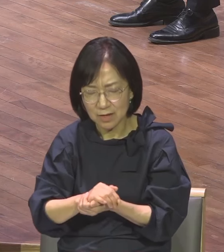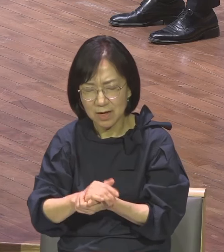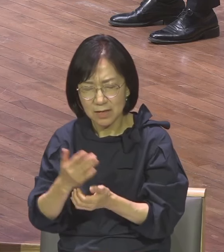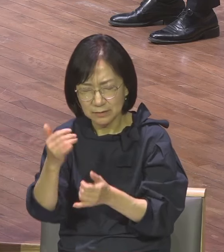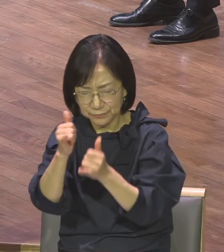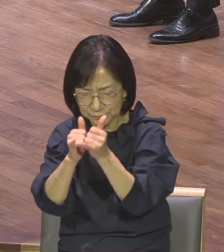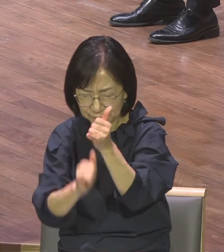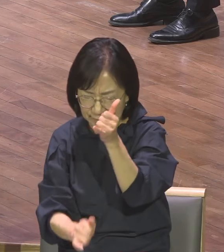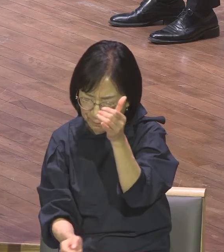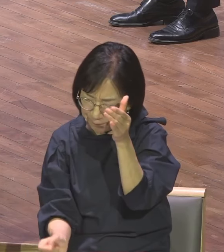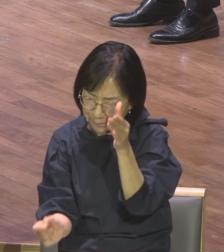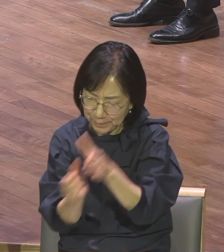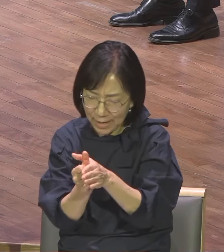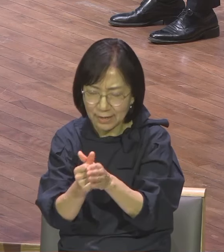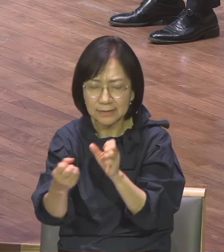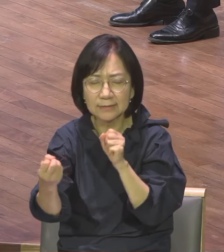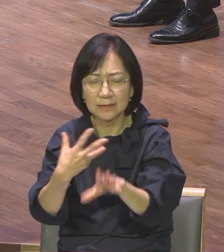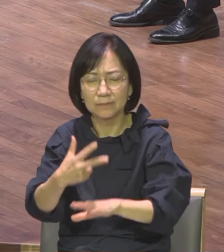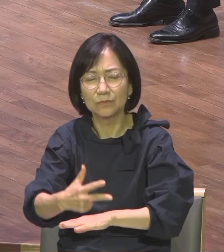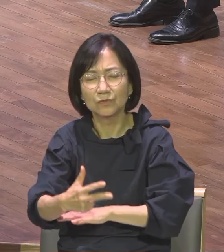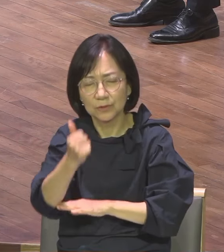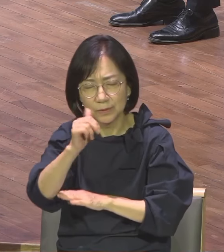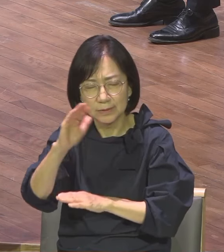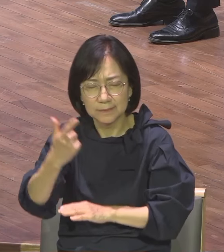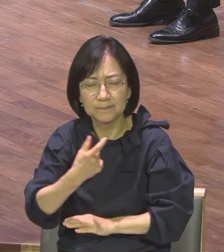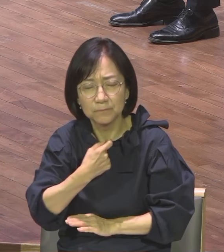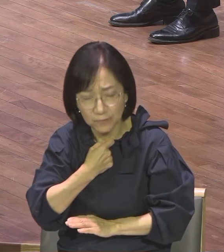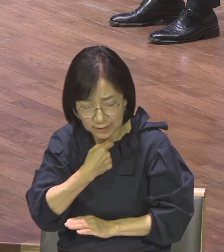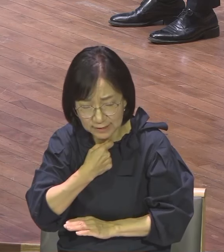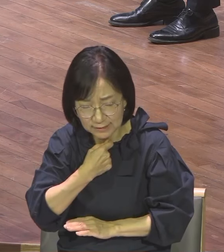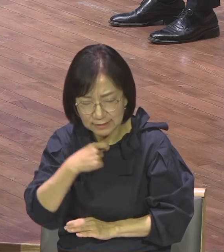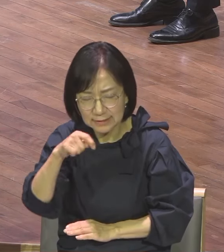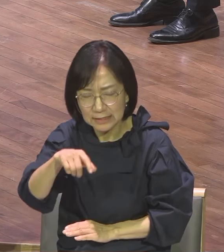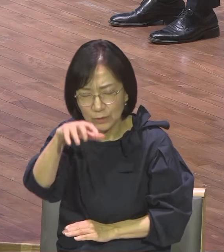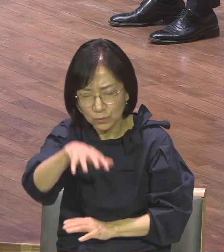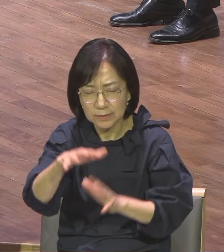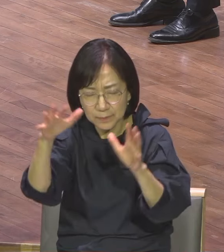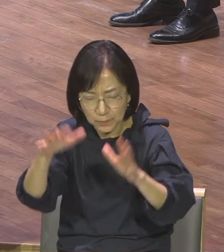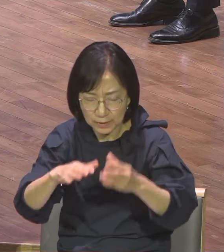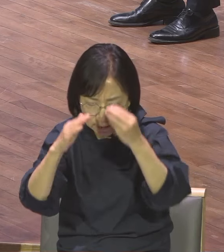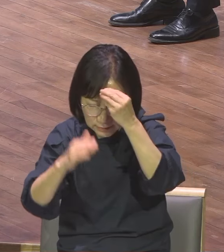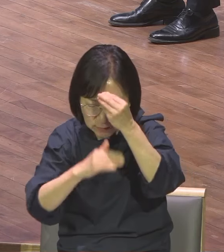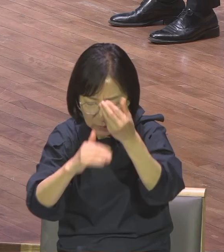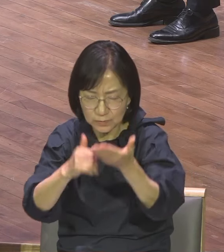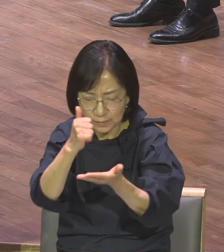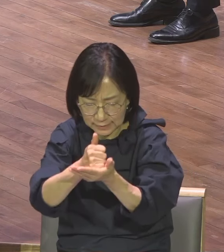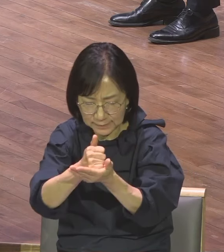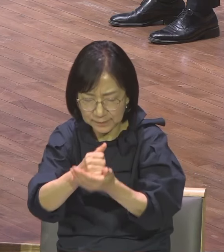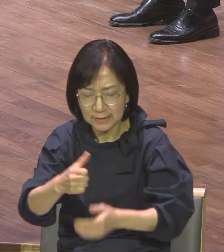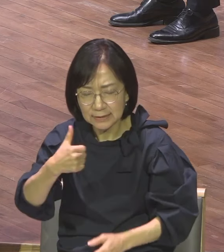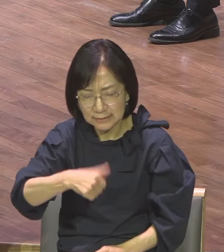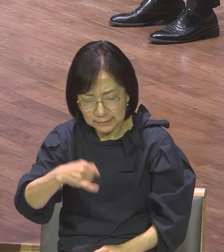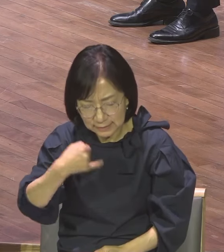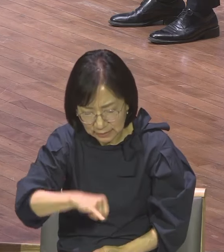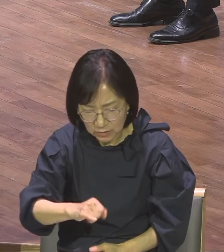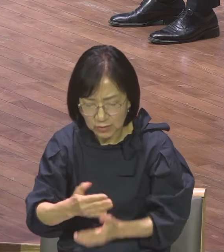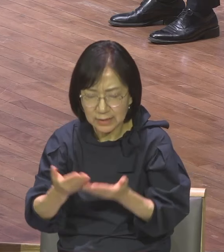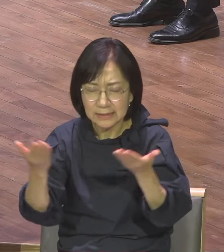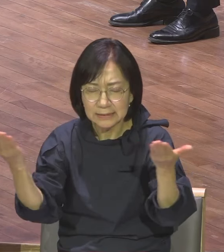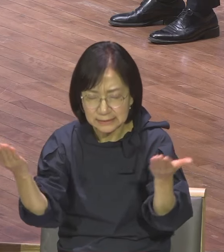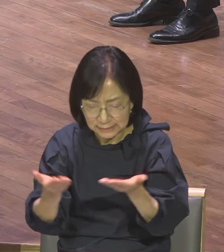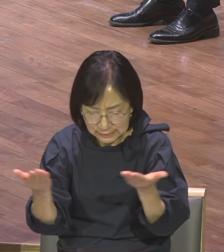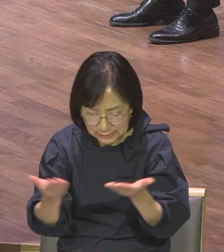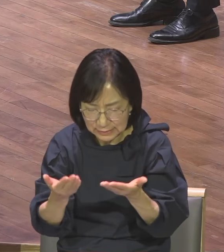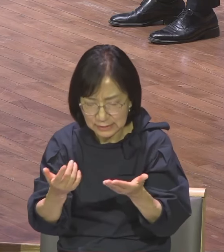쓰임받기를 소원하는 이 자리에 모인 주의 택한 모든 백성들과 그들의 가정과 생업과 학업과 자녀와 소원하는 모든 기도 제목 이외